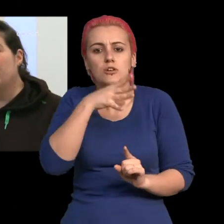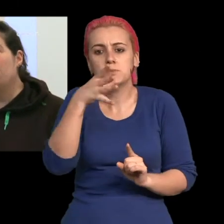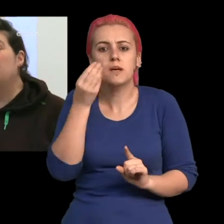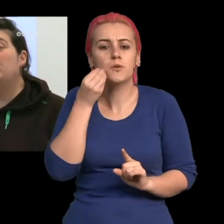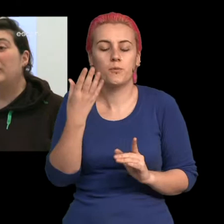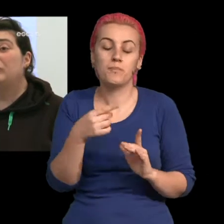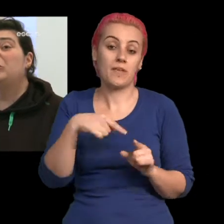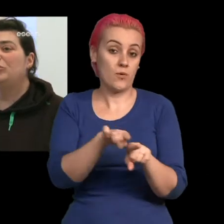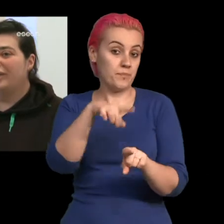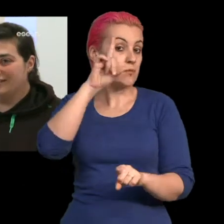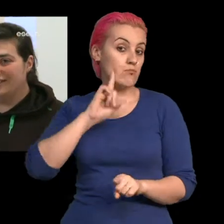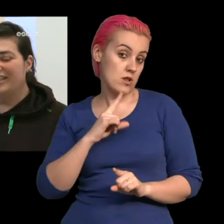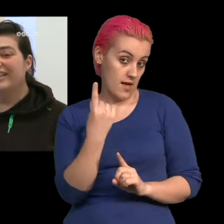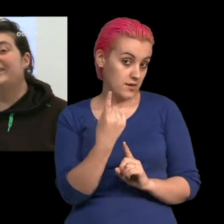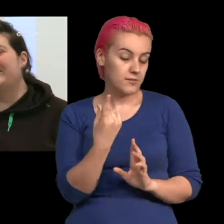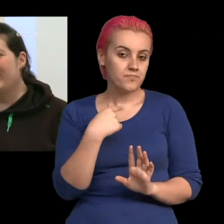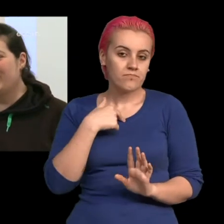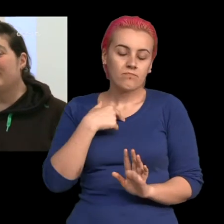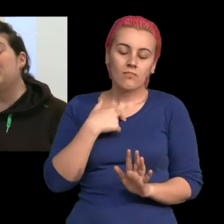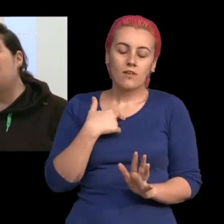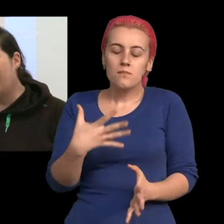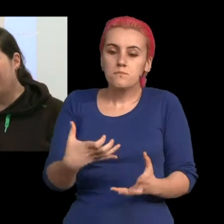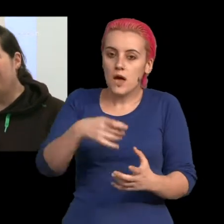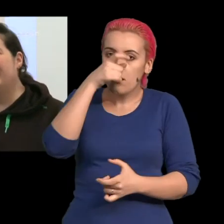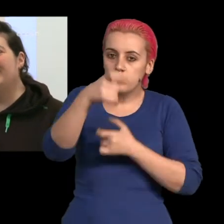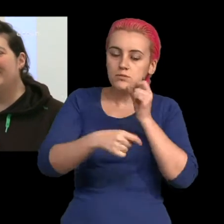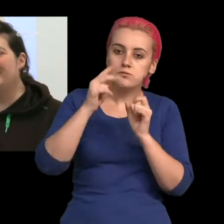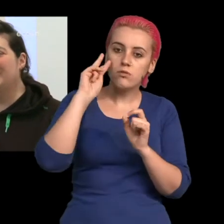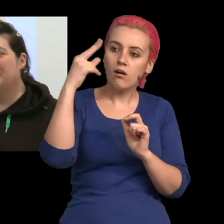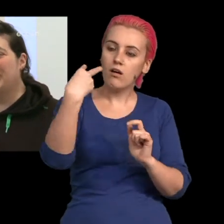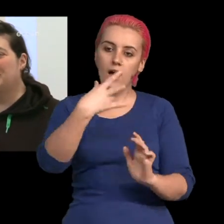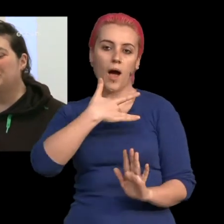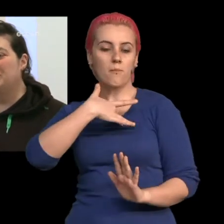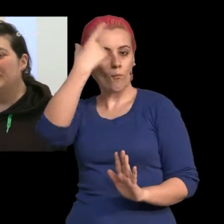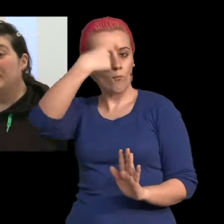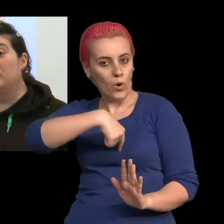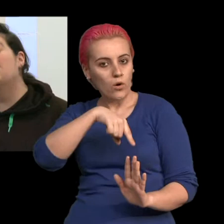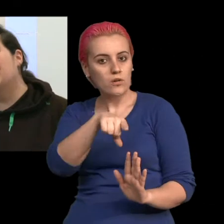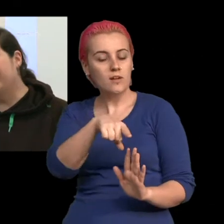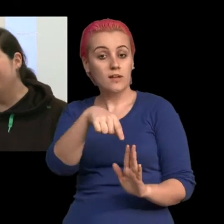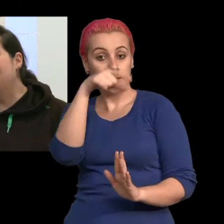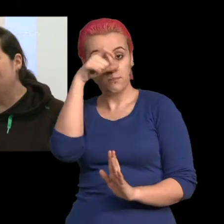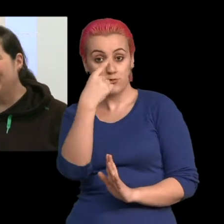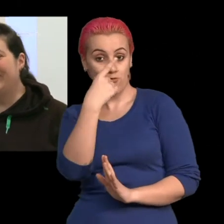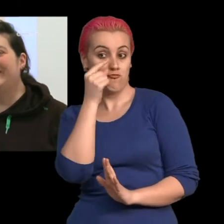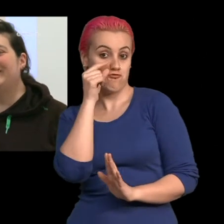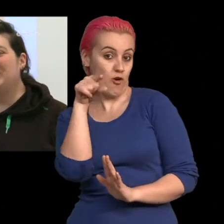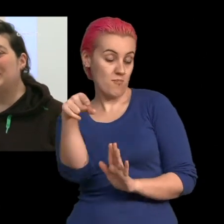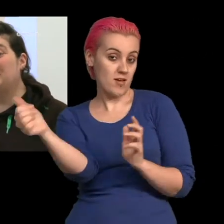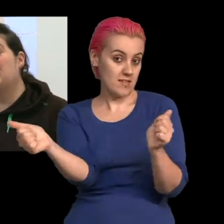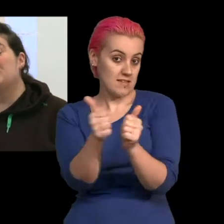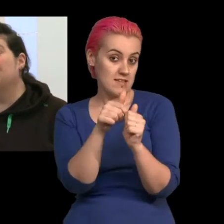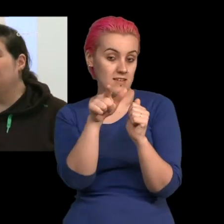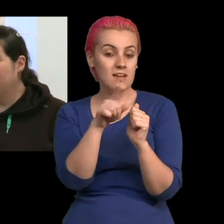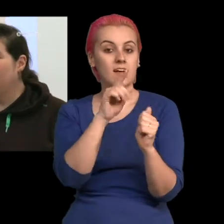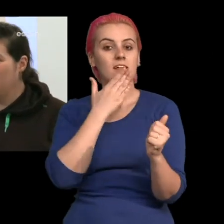Posso descrever como a de uma mulher que deseja ser amada e ter, de facto, um pretendente, não é?